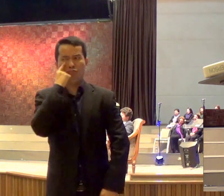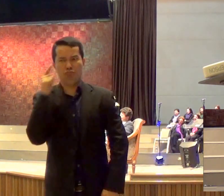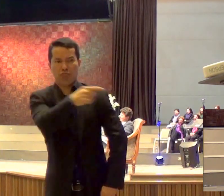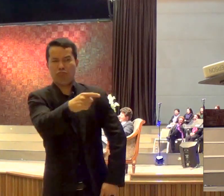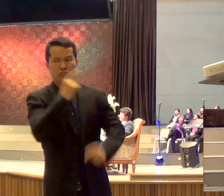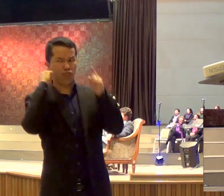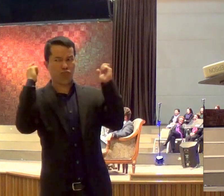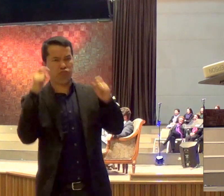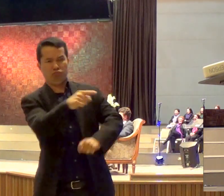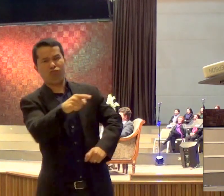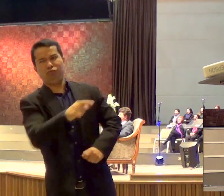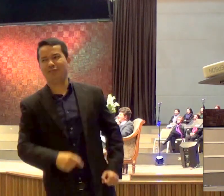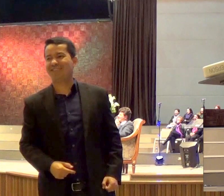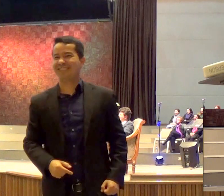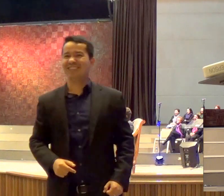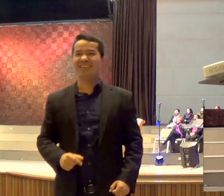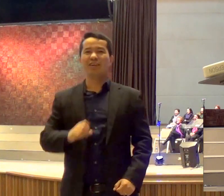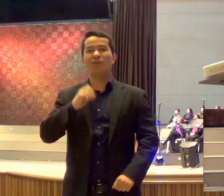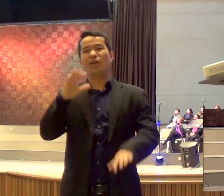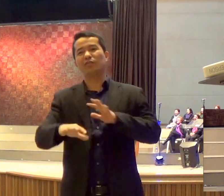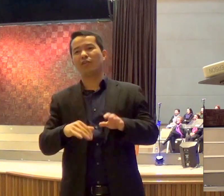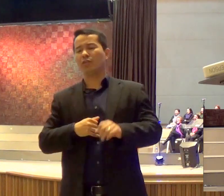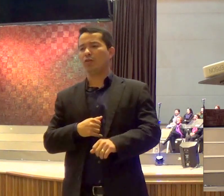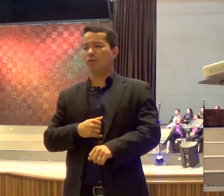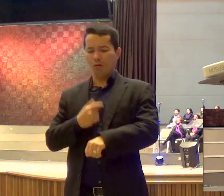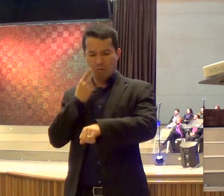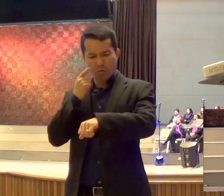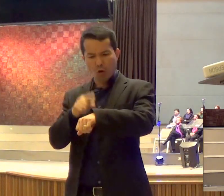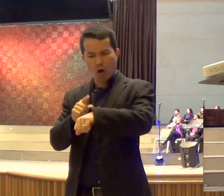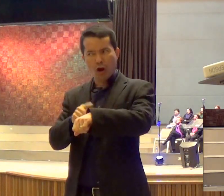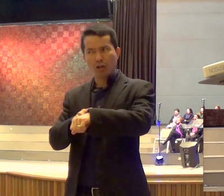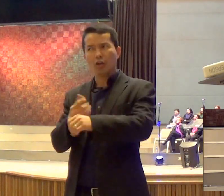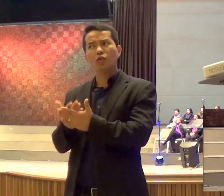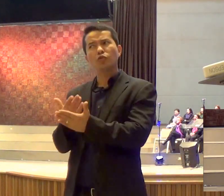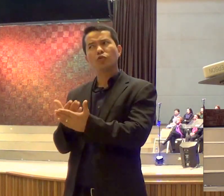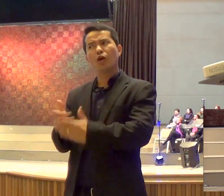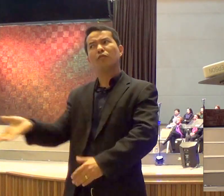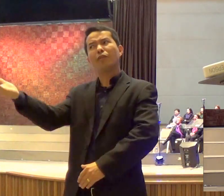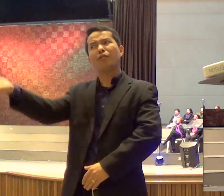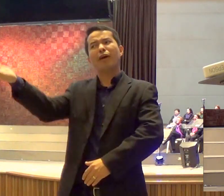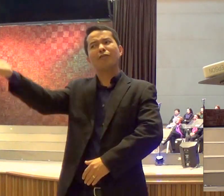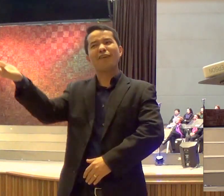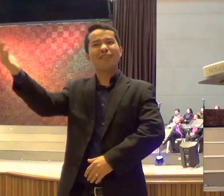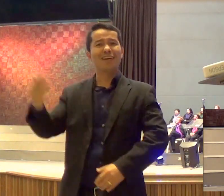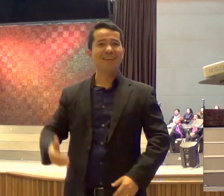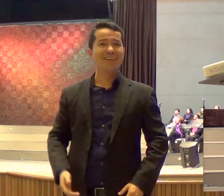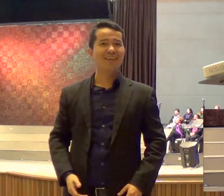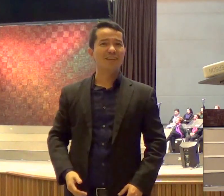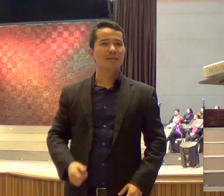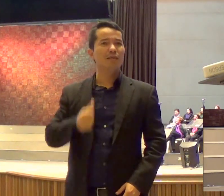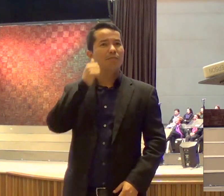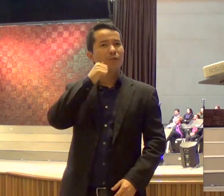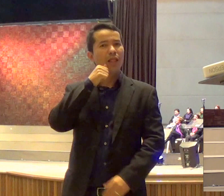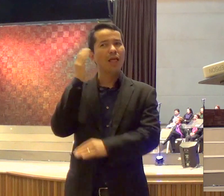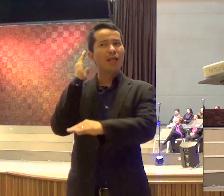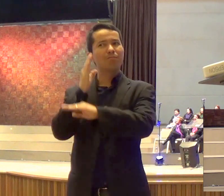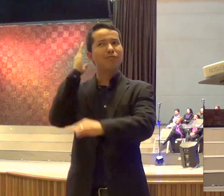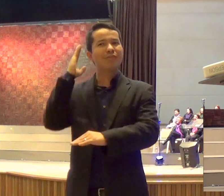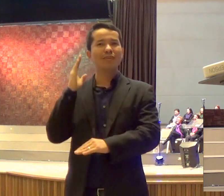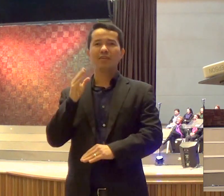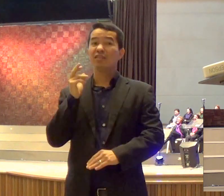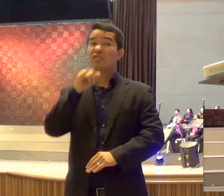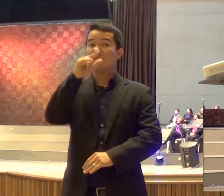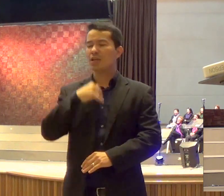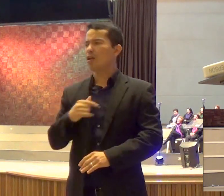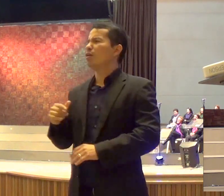acorde fala assim tá na hora de levar as crianças mas não tá acordada a mulher tem essas Manias e vai você não